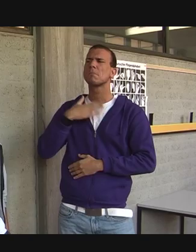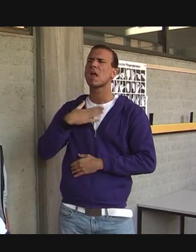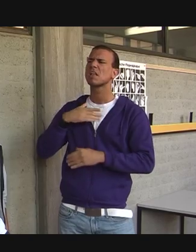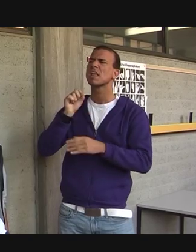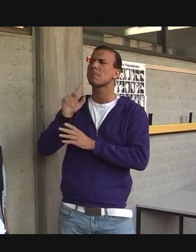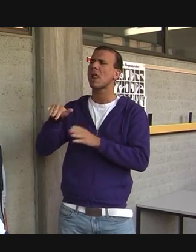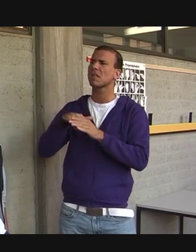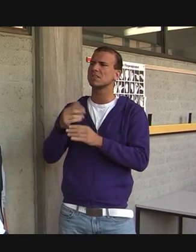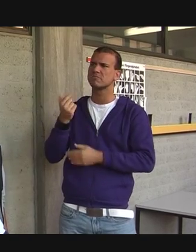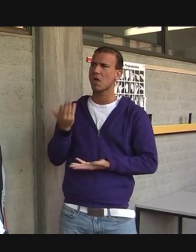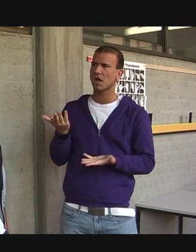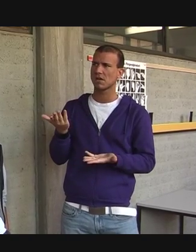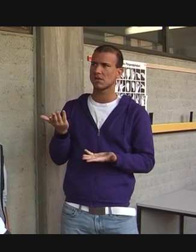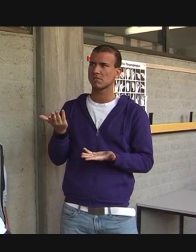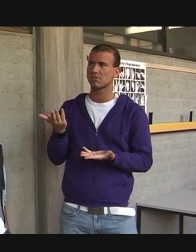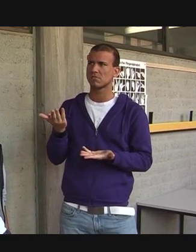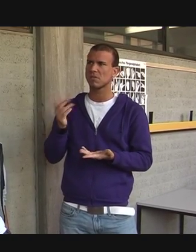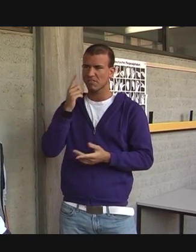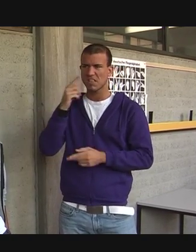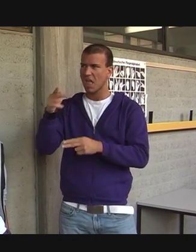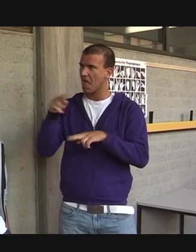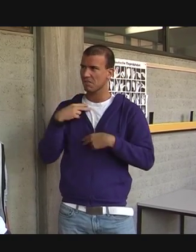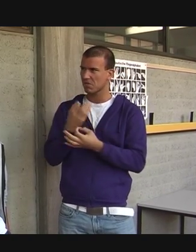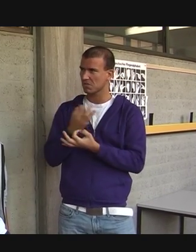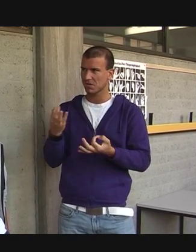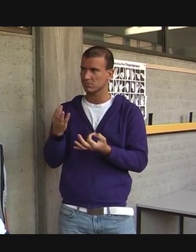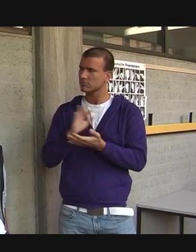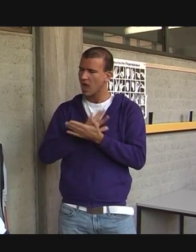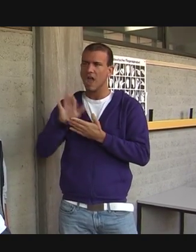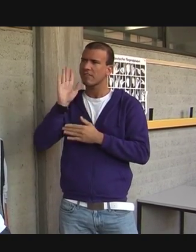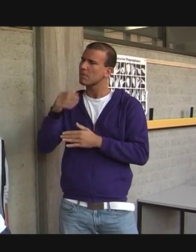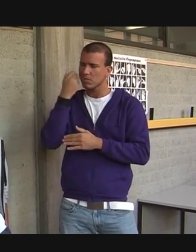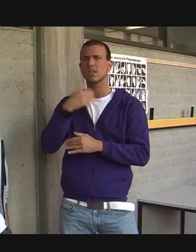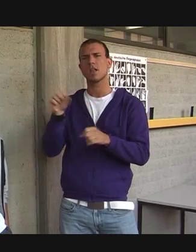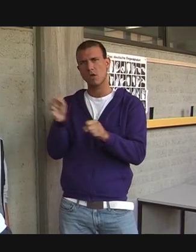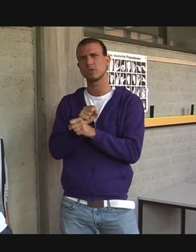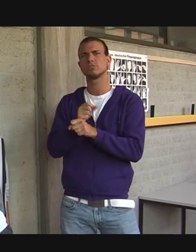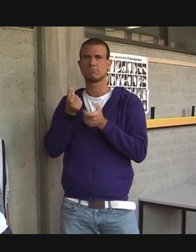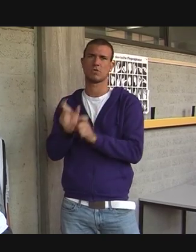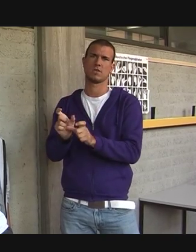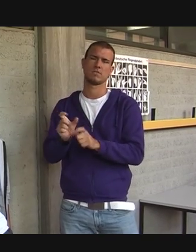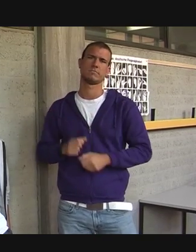hat. Und wer er nicht antwortet, einfach bitte löschen und blockieren.